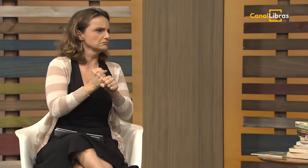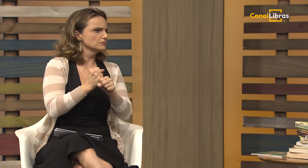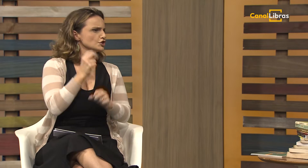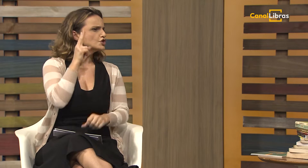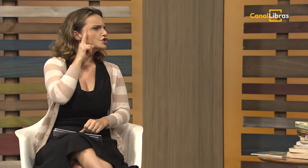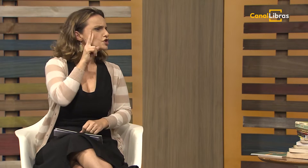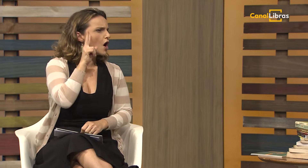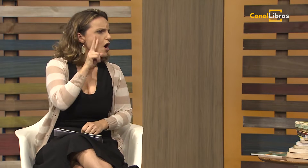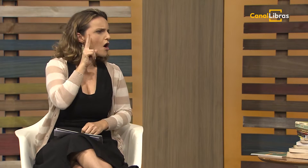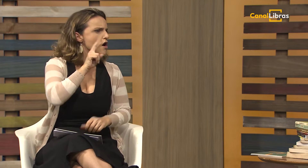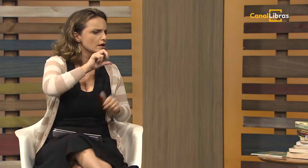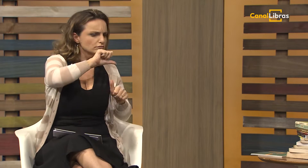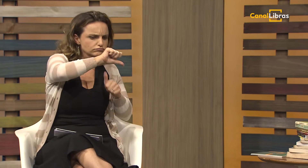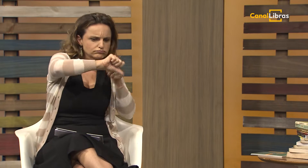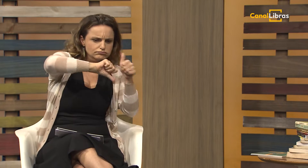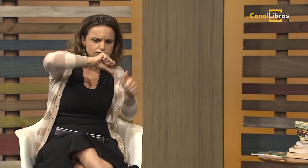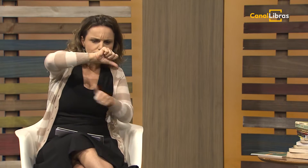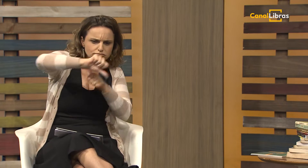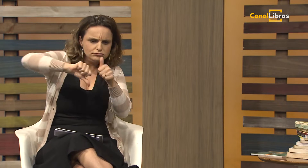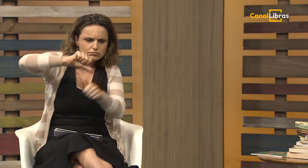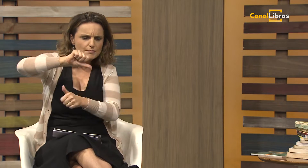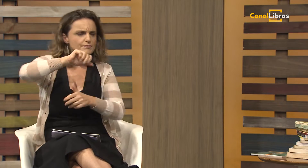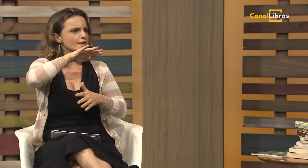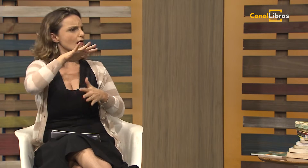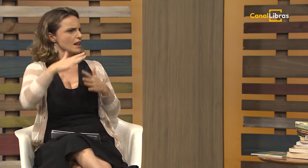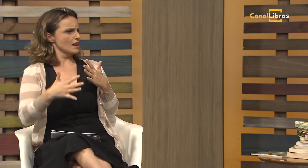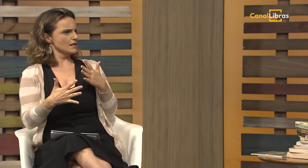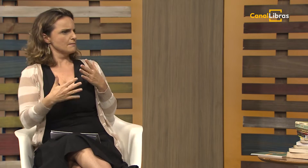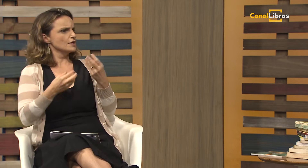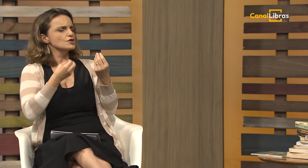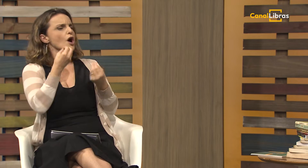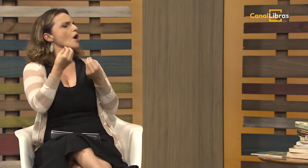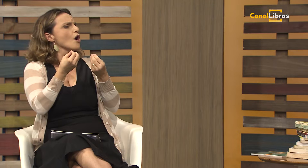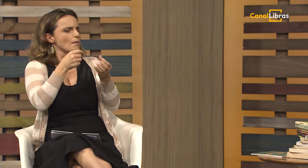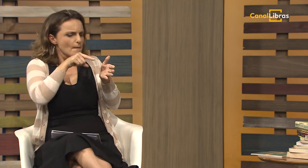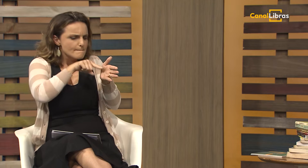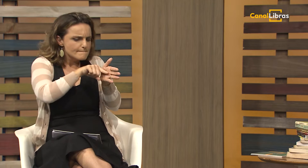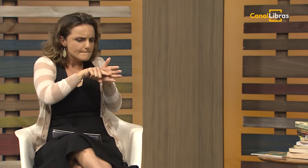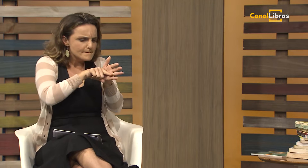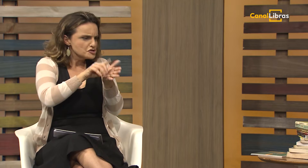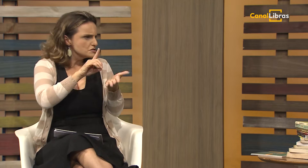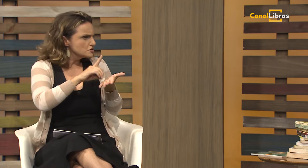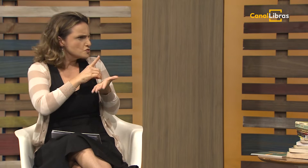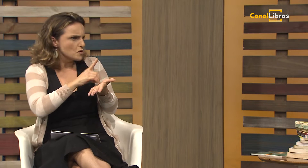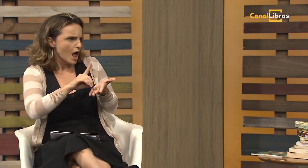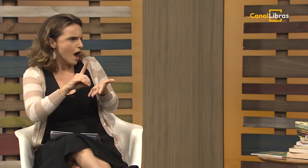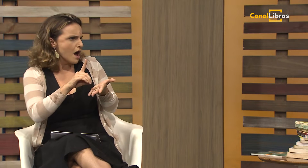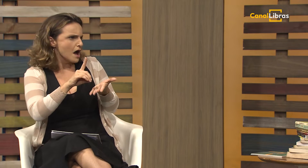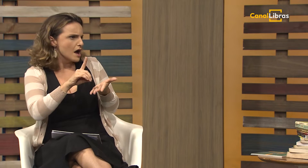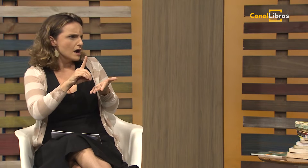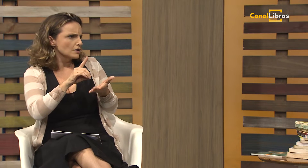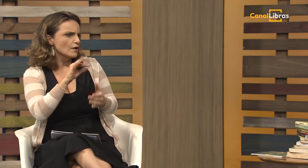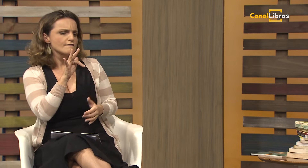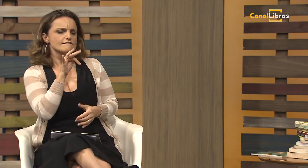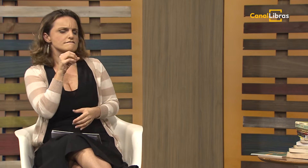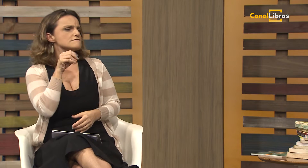realiza o levantamento dessa história da língua brasileira de sinais e suas modificações. Como foi realizada essa sua